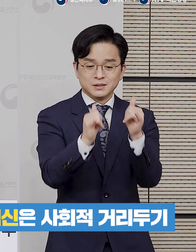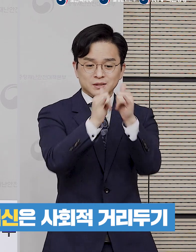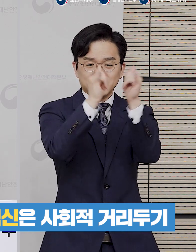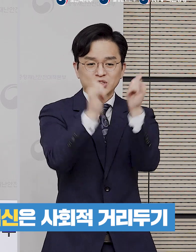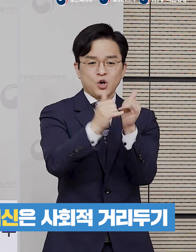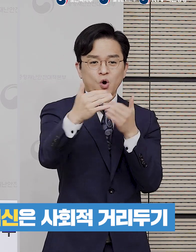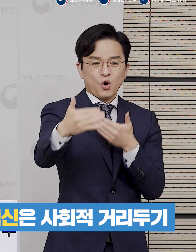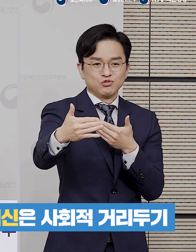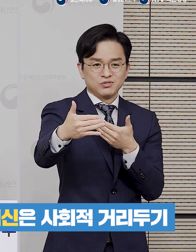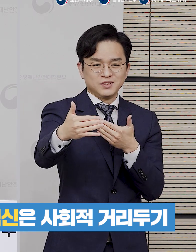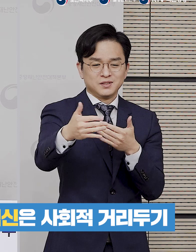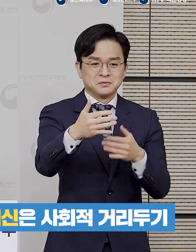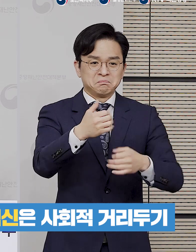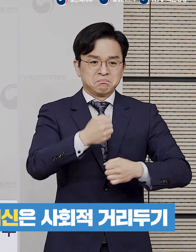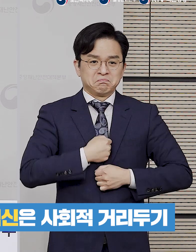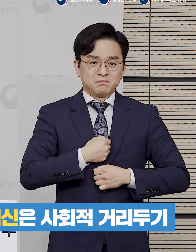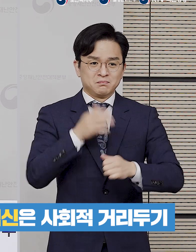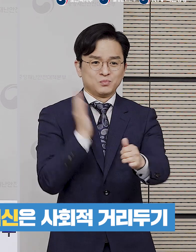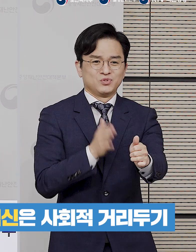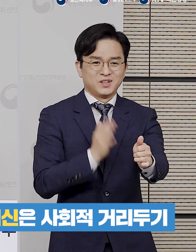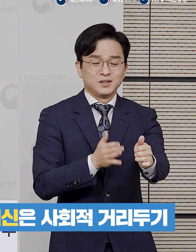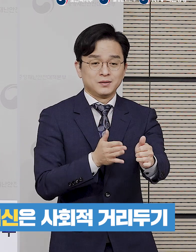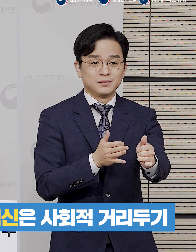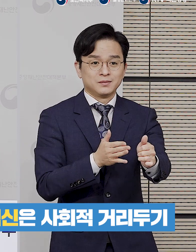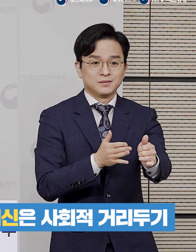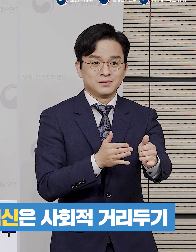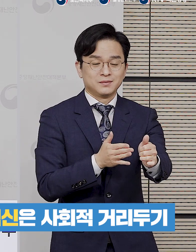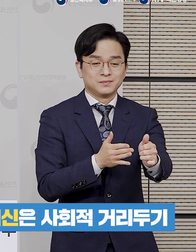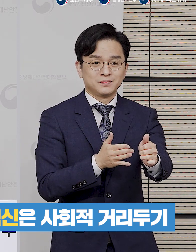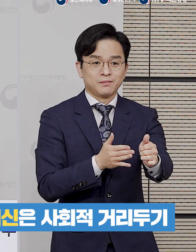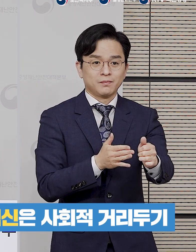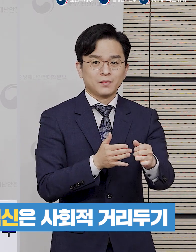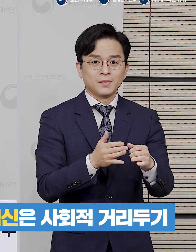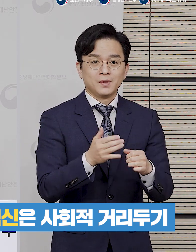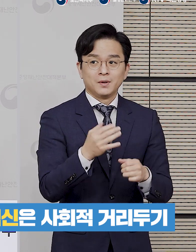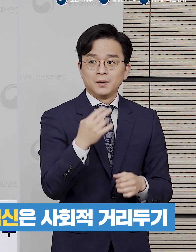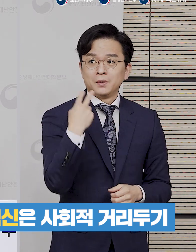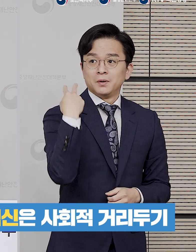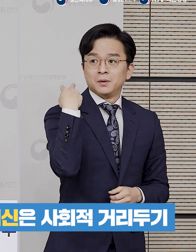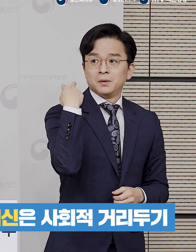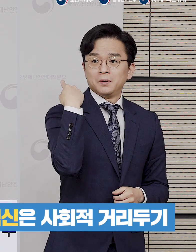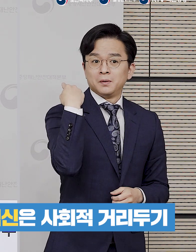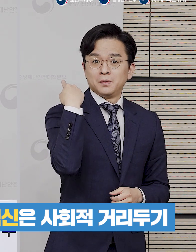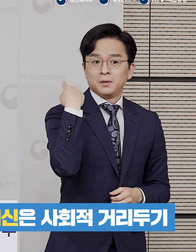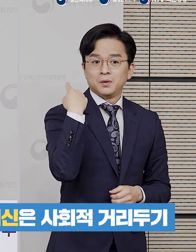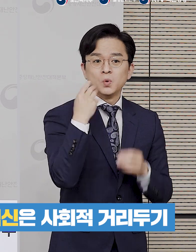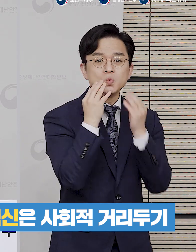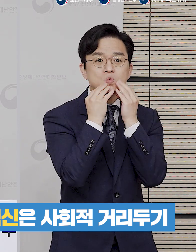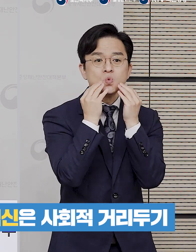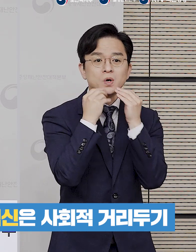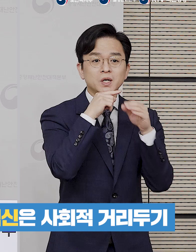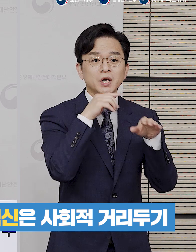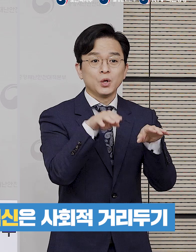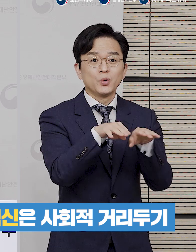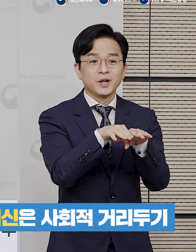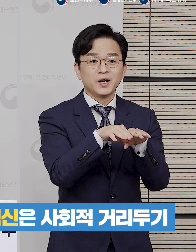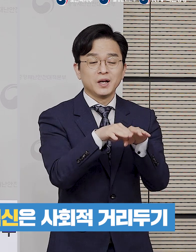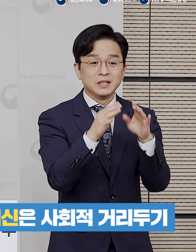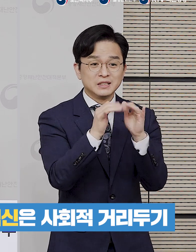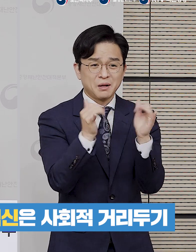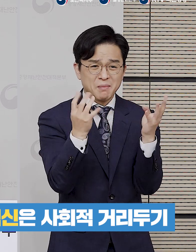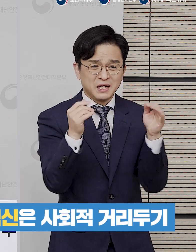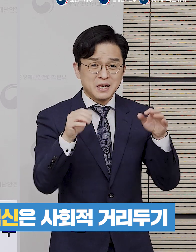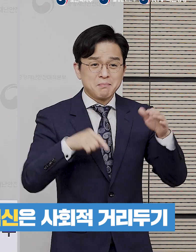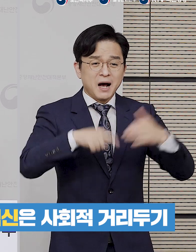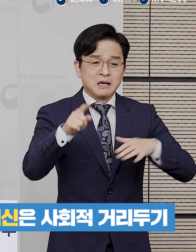지난 2주간 강화된 사회적 거리두기를 했습니다만 아까 브리핑 과정에서도 특히 지난 주말에